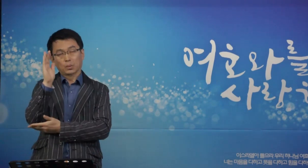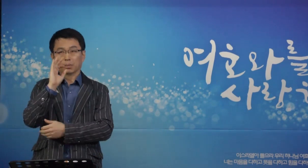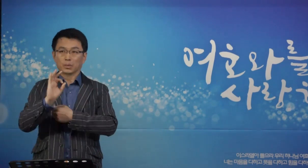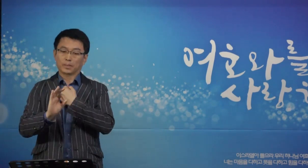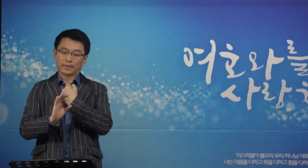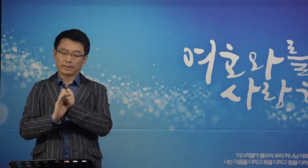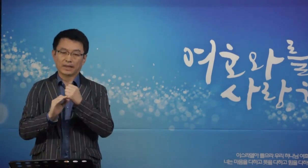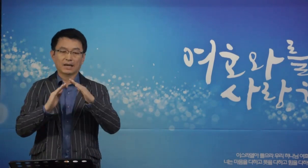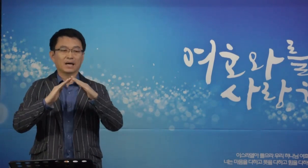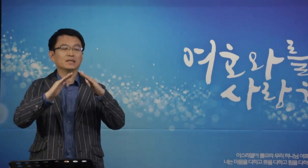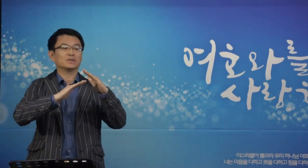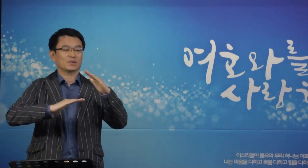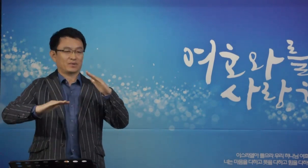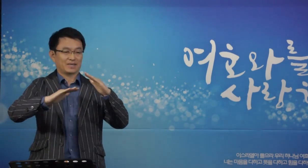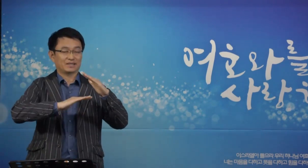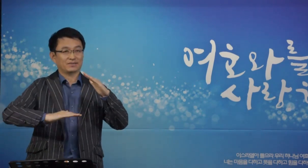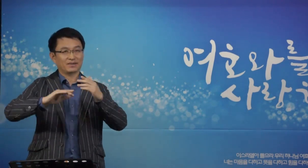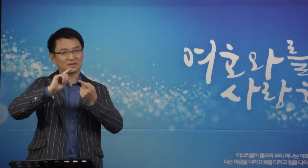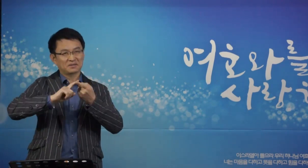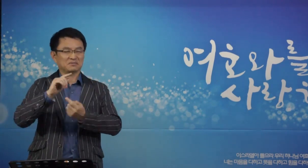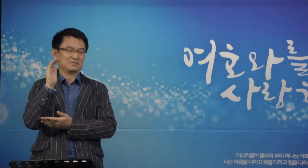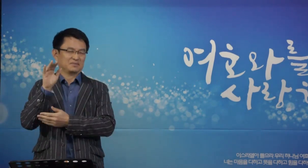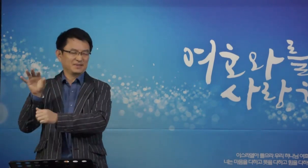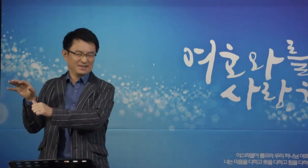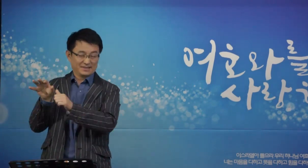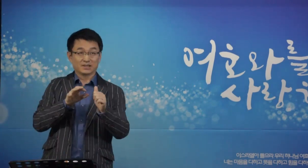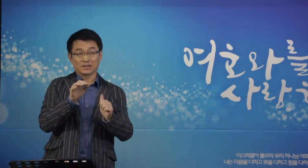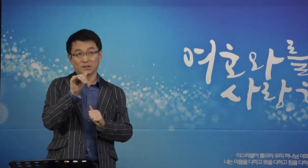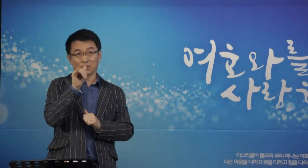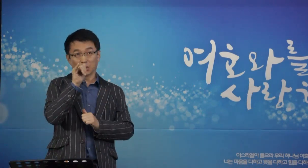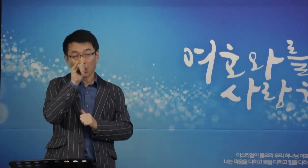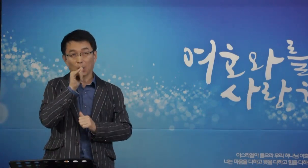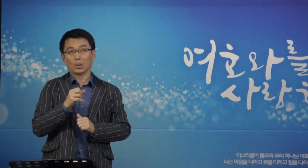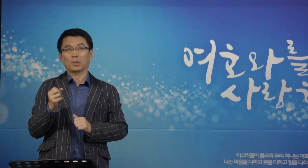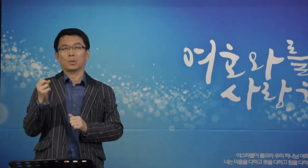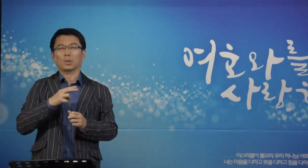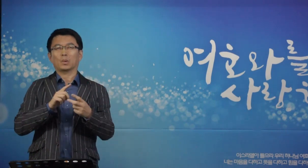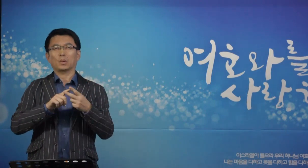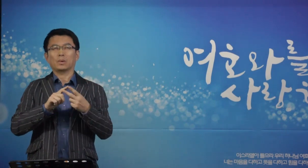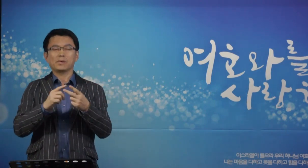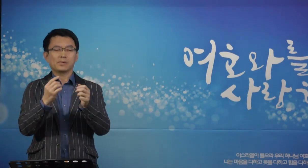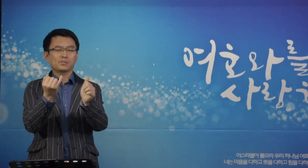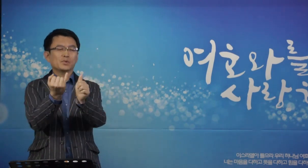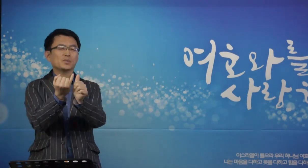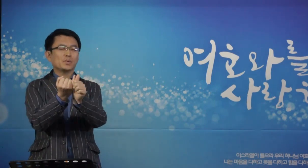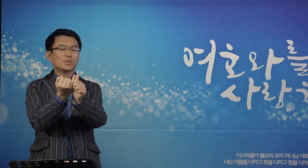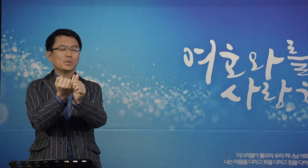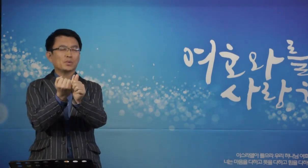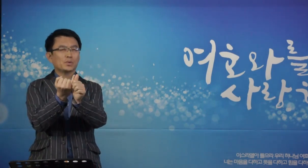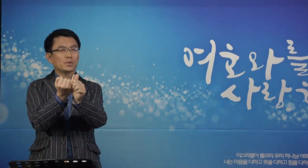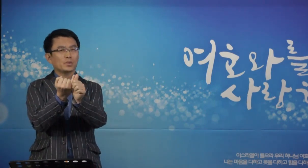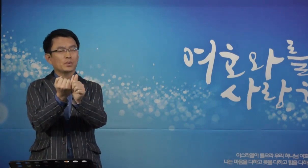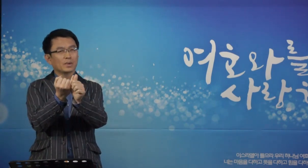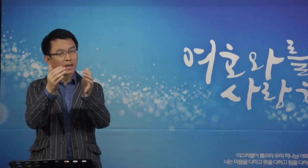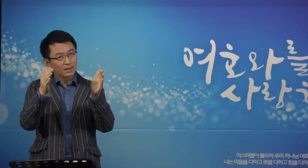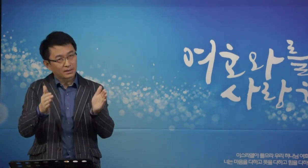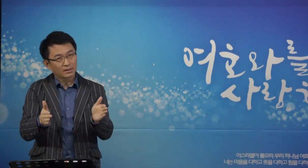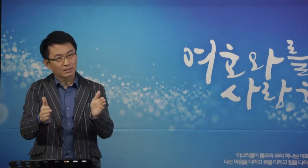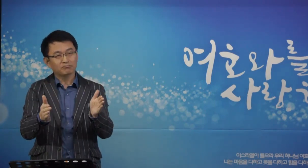가끔 설교 얘기를 보면 가정에 대해서 이야기를 이것을 통해서 많이 하고 또 부부 생활에